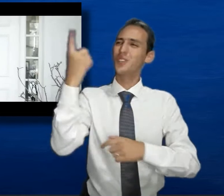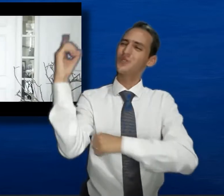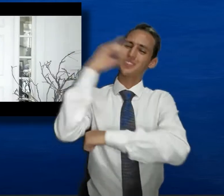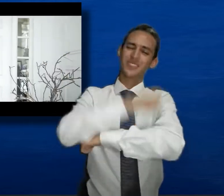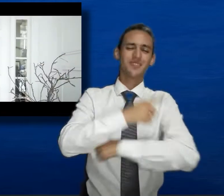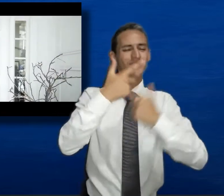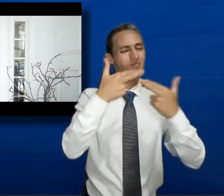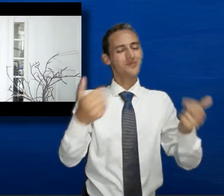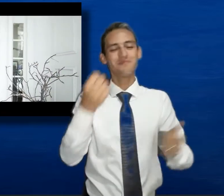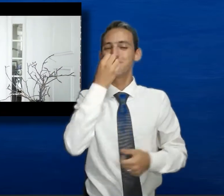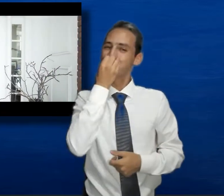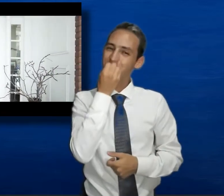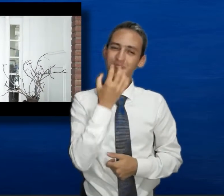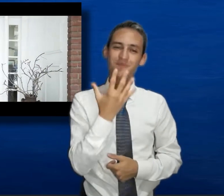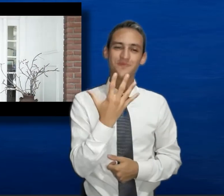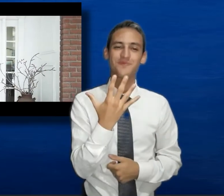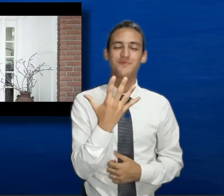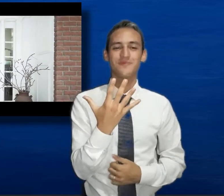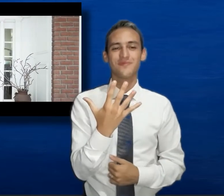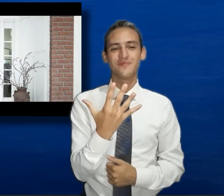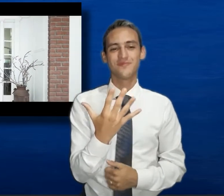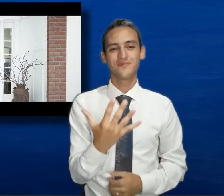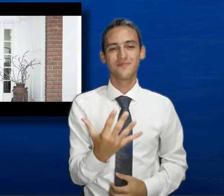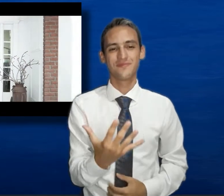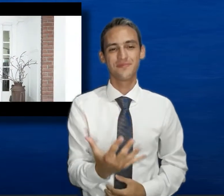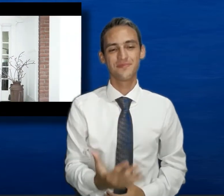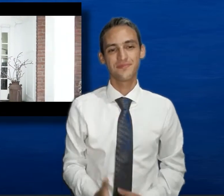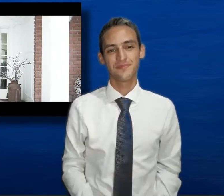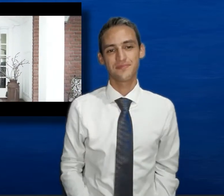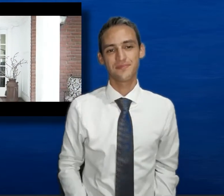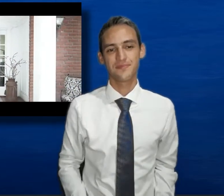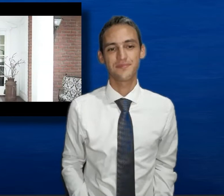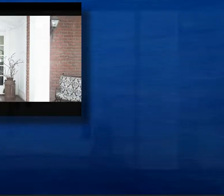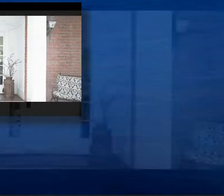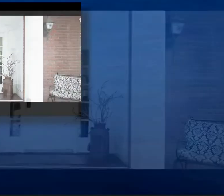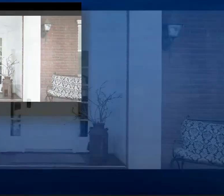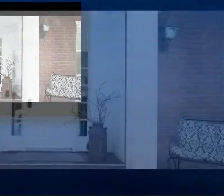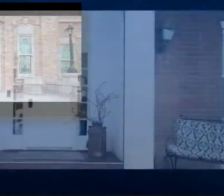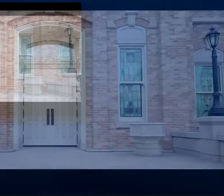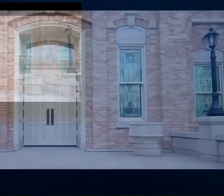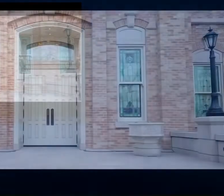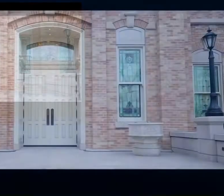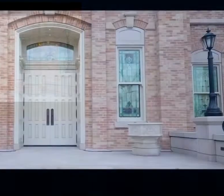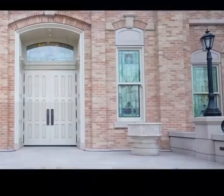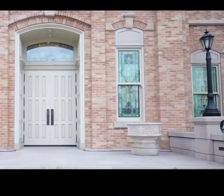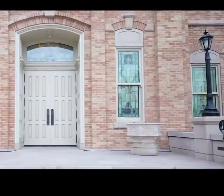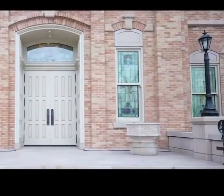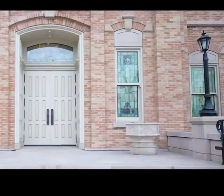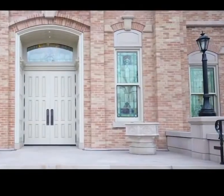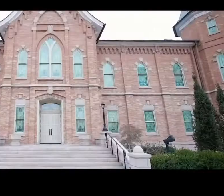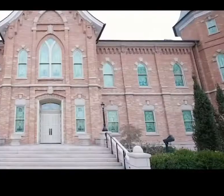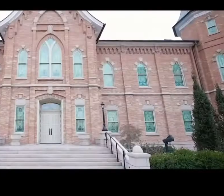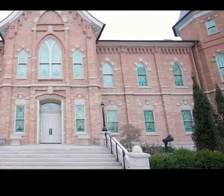journey's through, happy day, all is well.